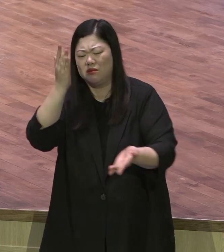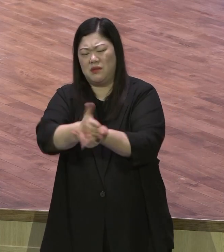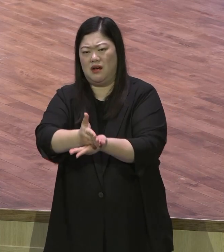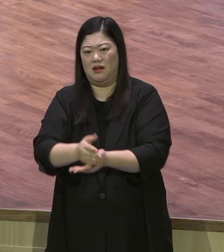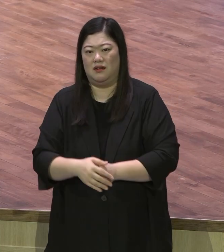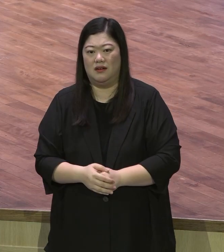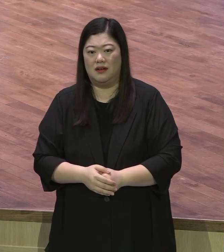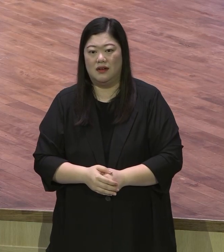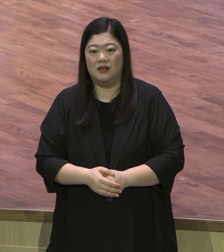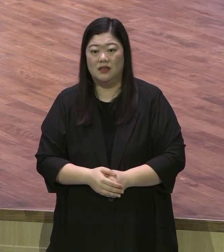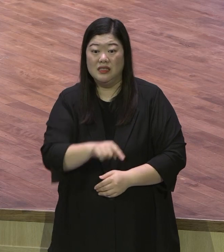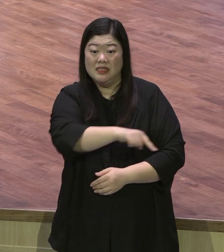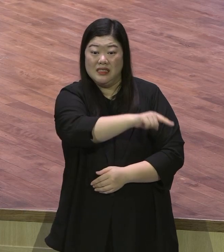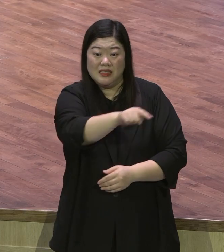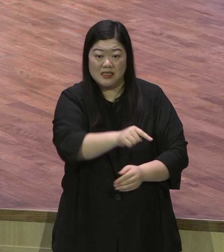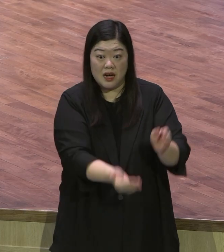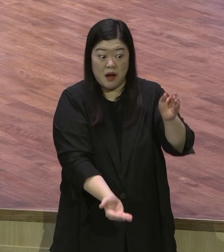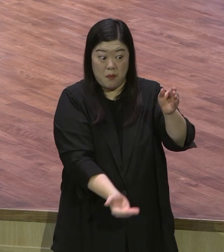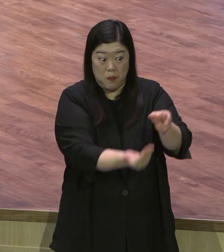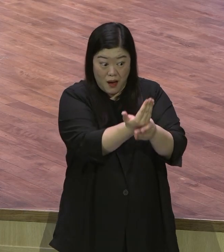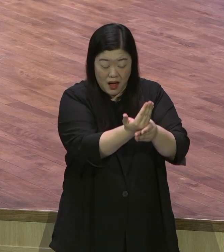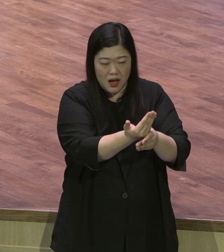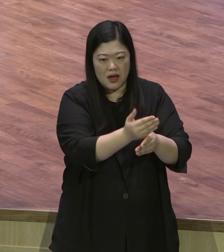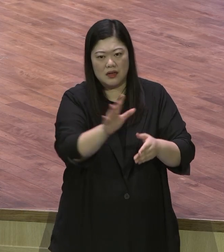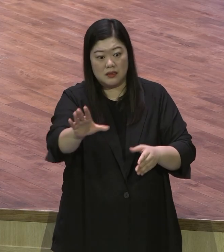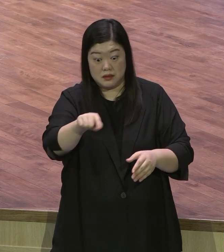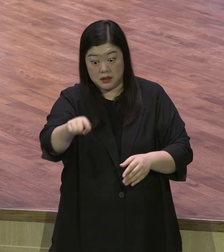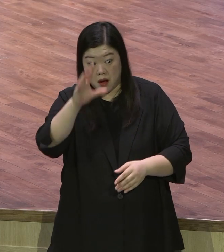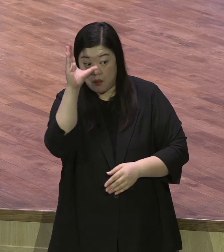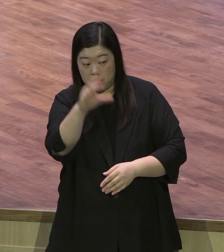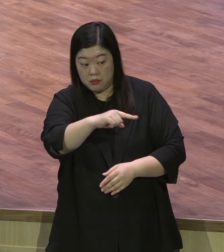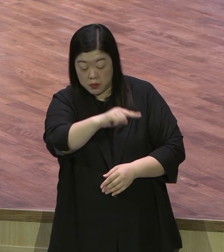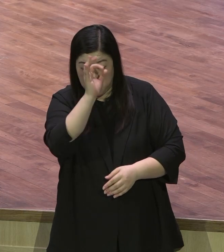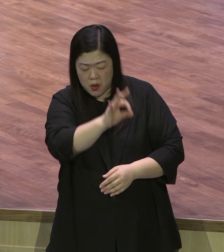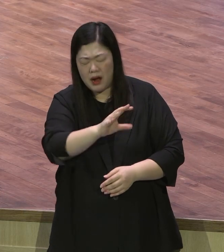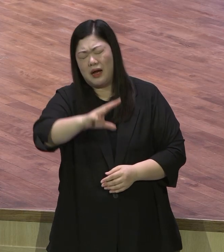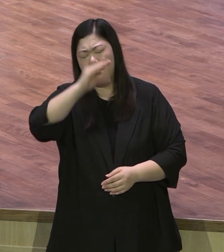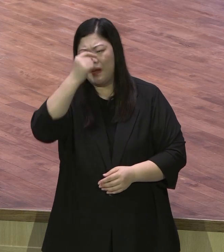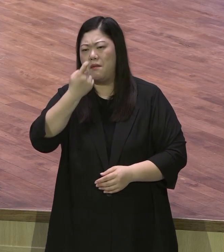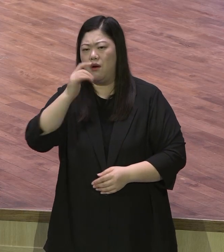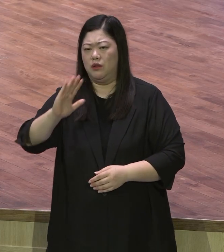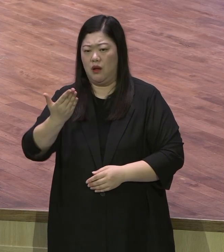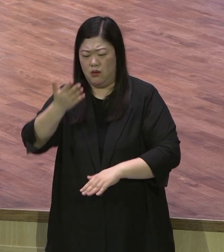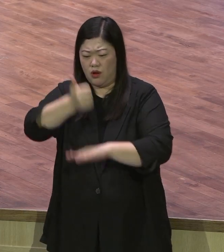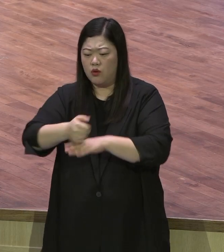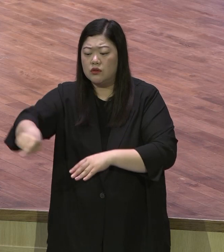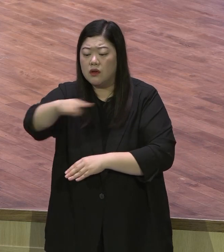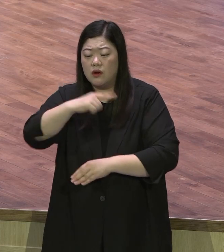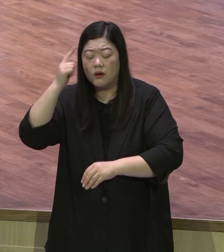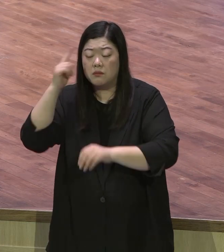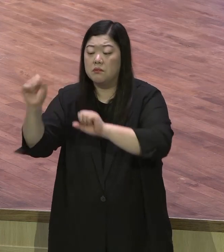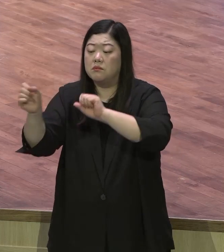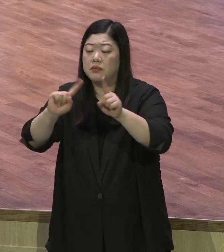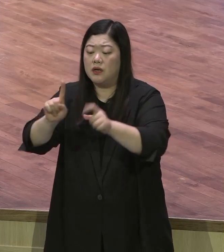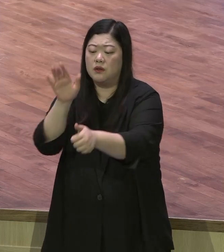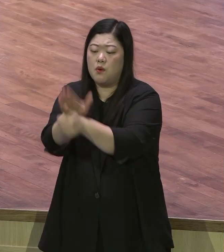그들에게 일어난 이런 본보기가 되고 또한 말세를 만난 우리를 깨우치기 위해서